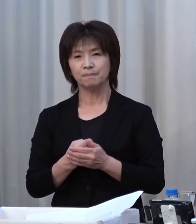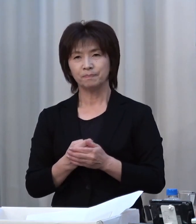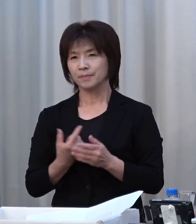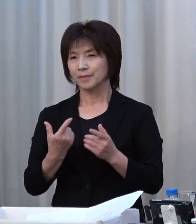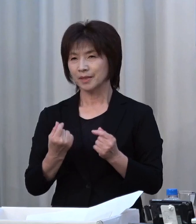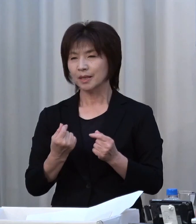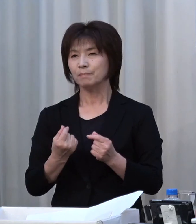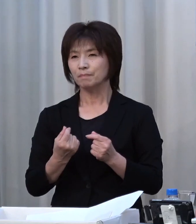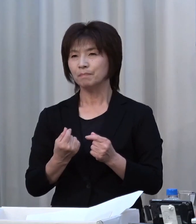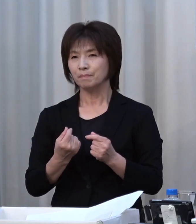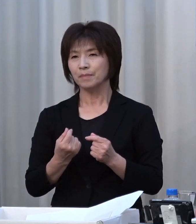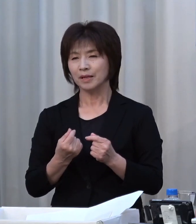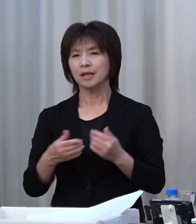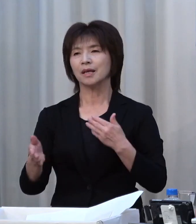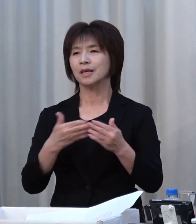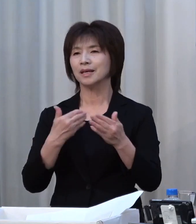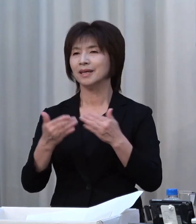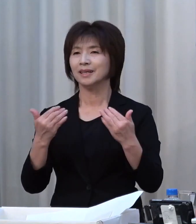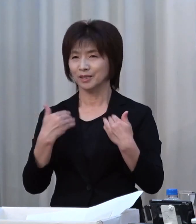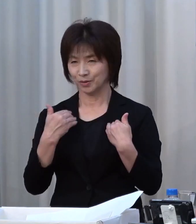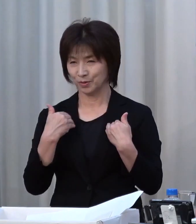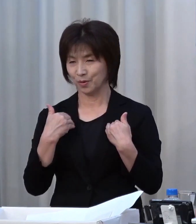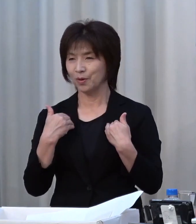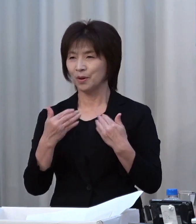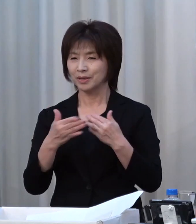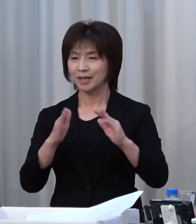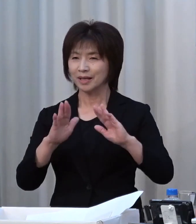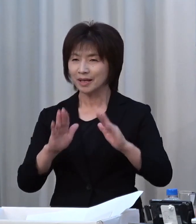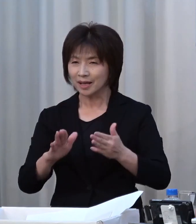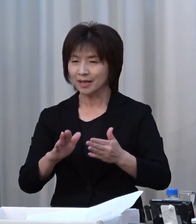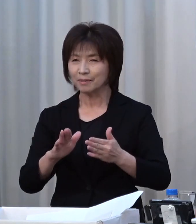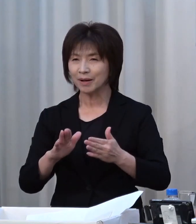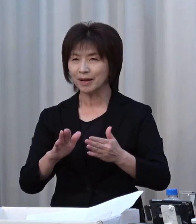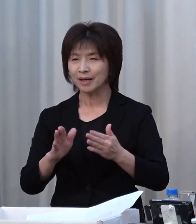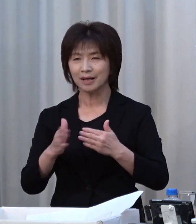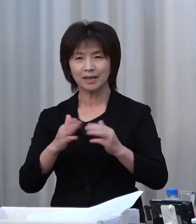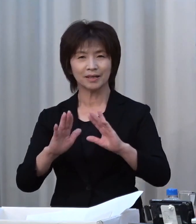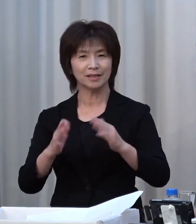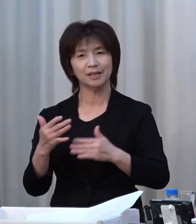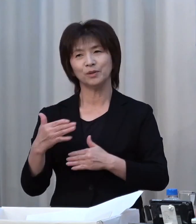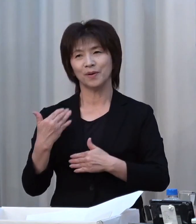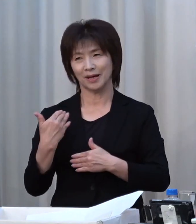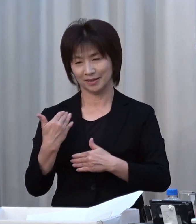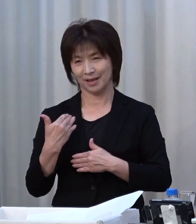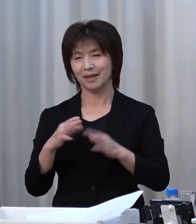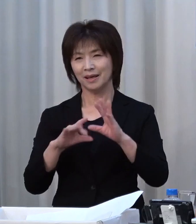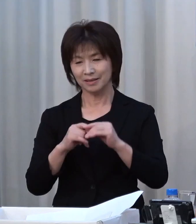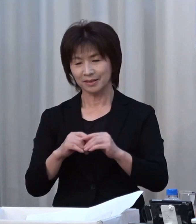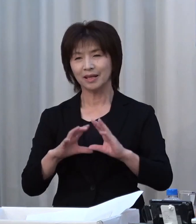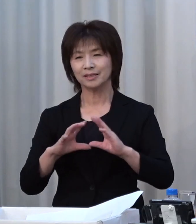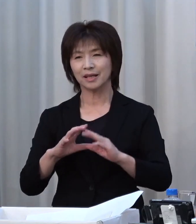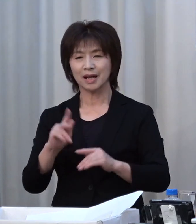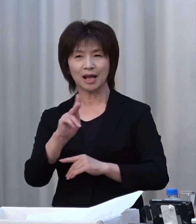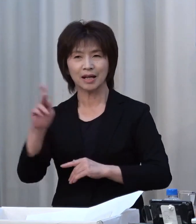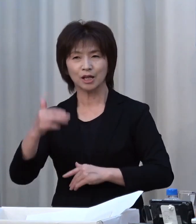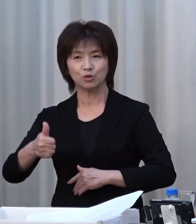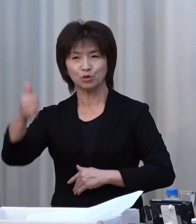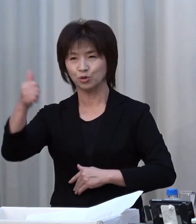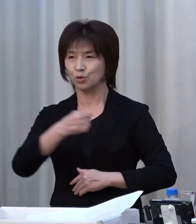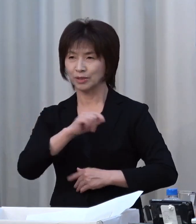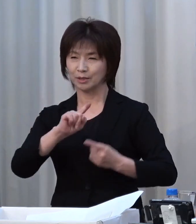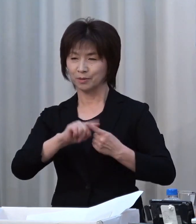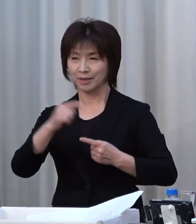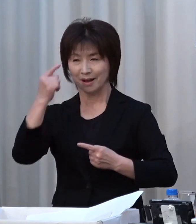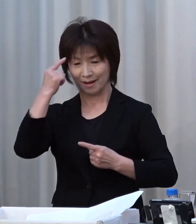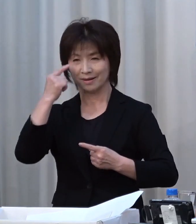やっぱりこういうのっていうのは経験してみないとわからないところがあるんですよね。ですからそれによってはガイゼル市長のその積極的な考え